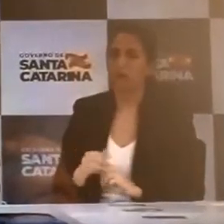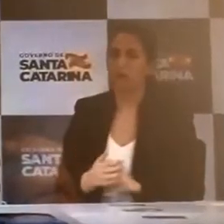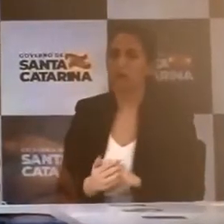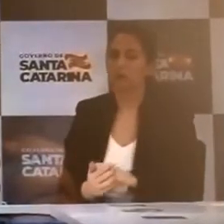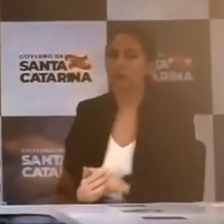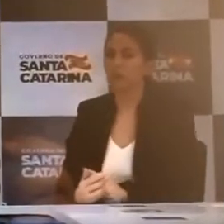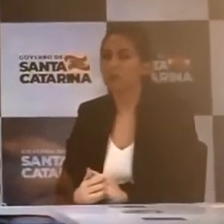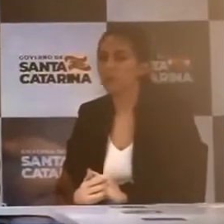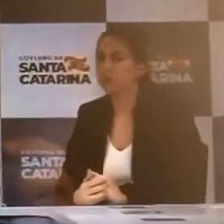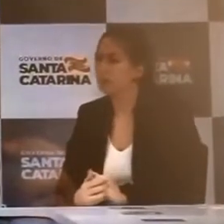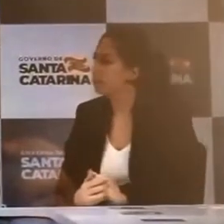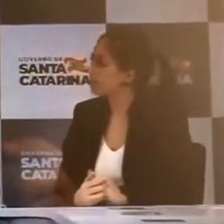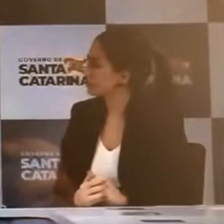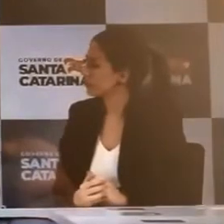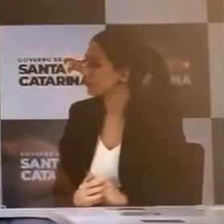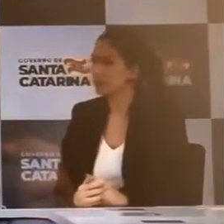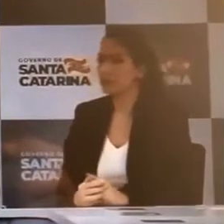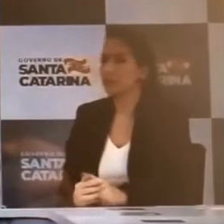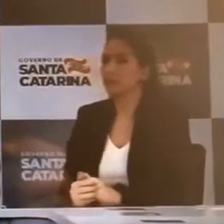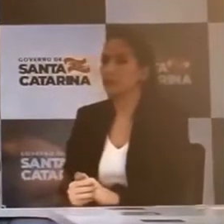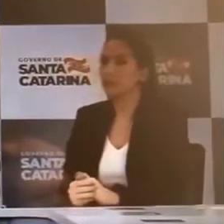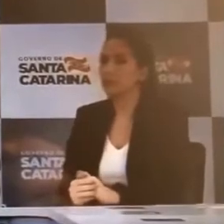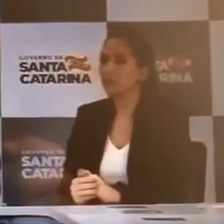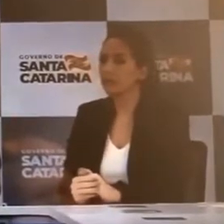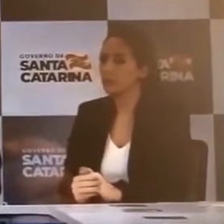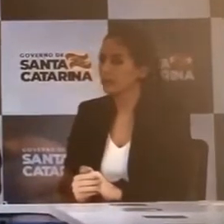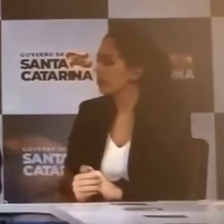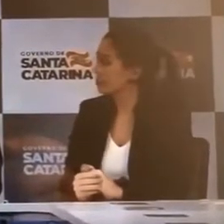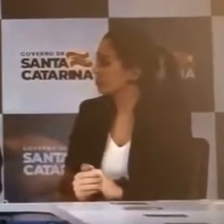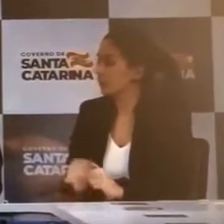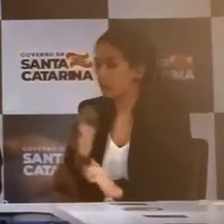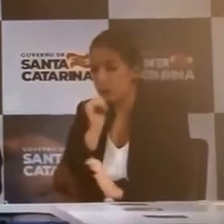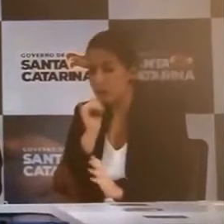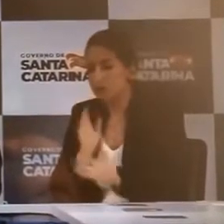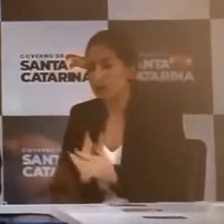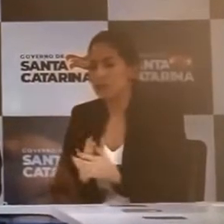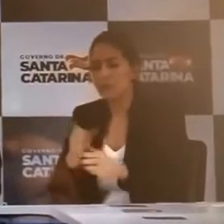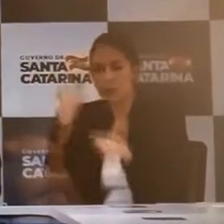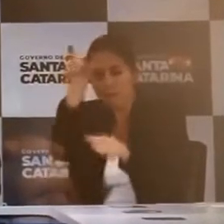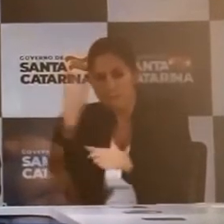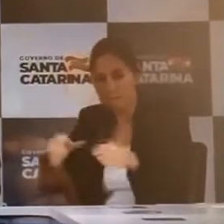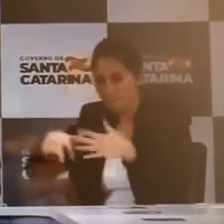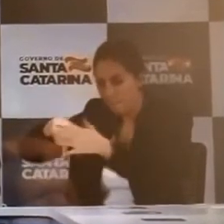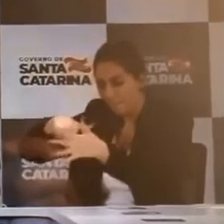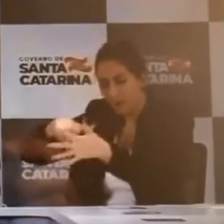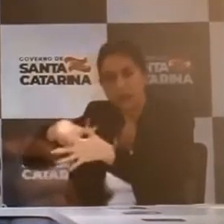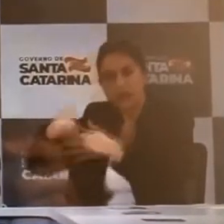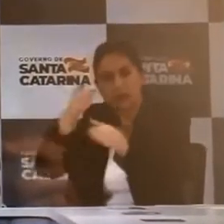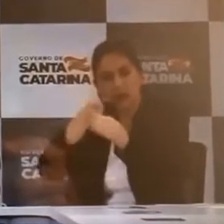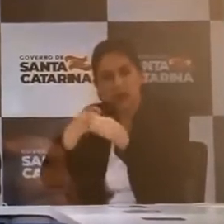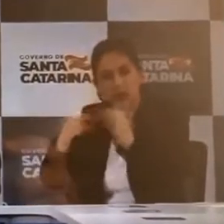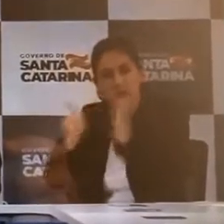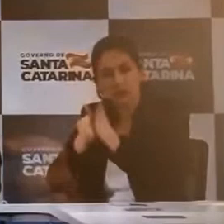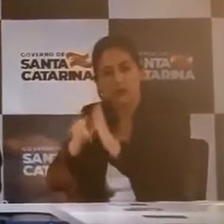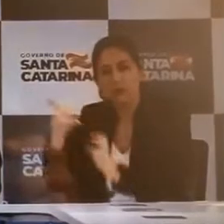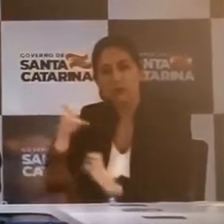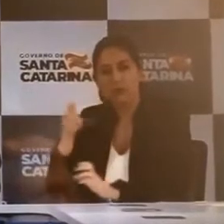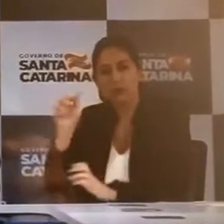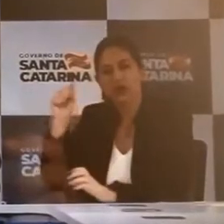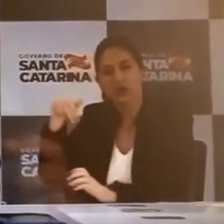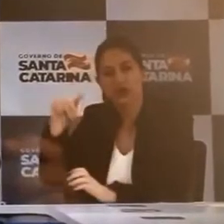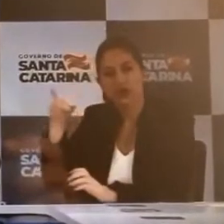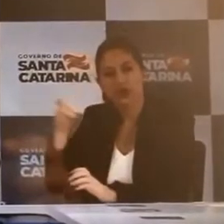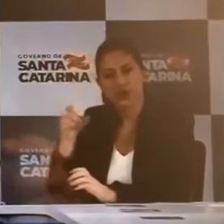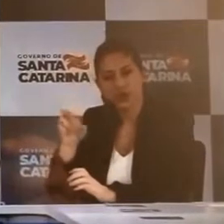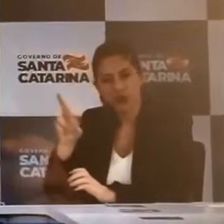né, secretário Alto? O paciente não havia sido notificado, o caso de Chancherê, parece que foi assim, foi a óbito e o material já está com